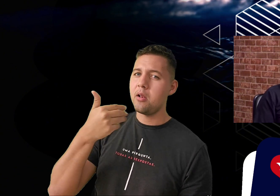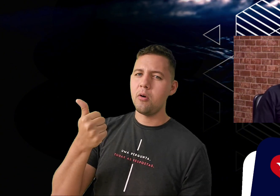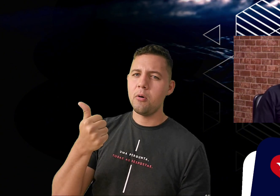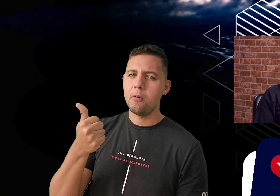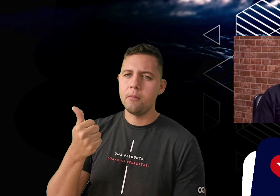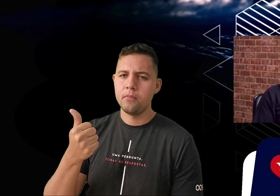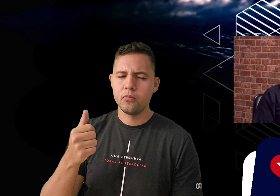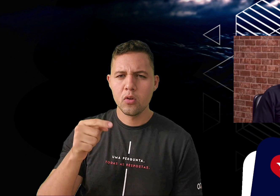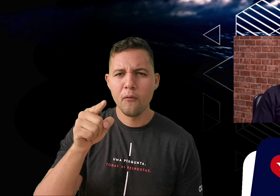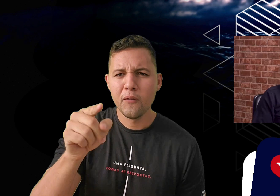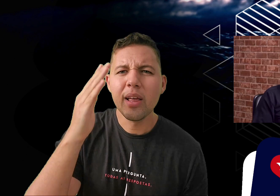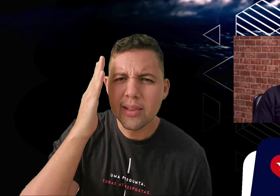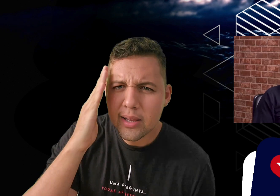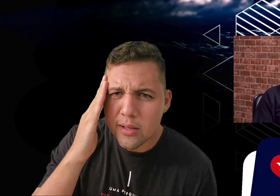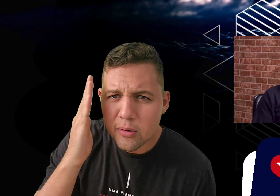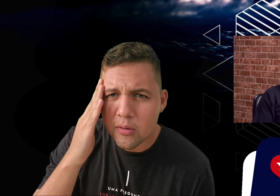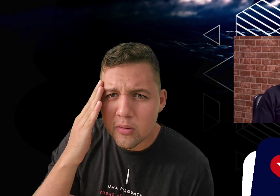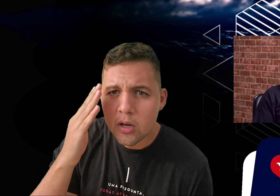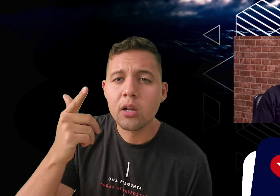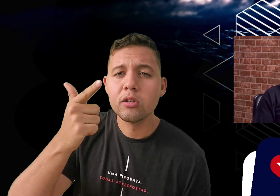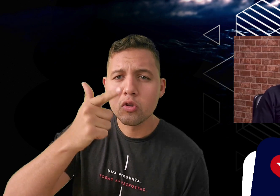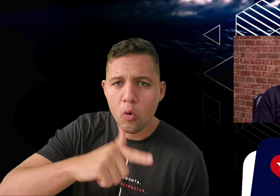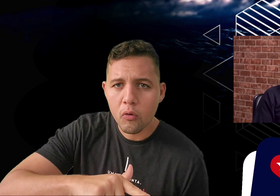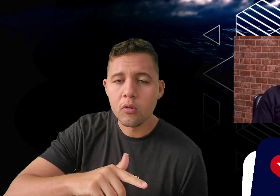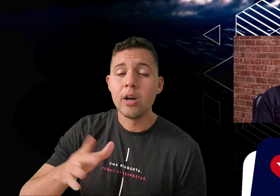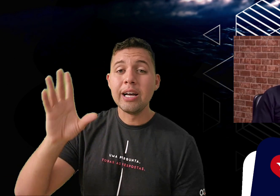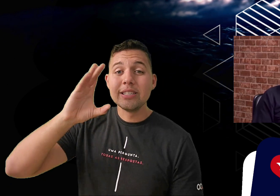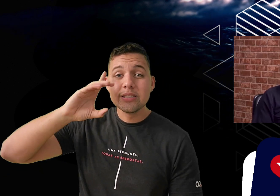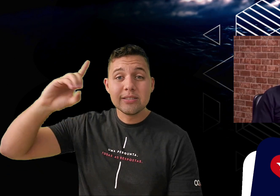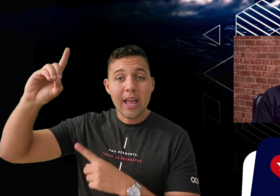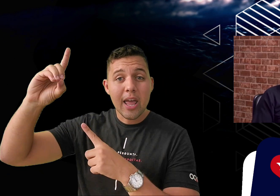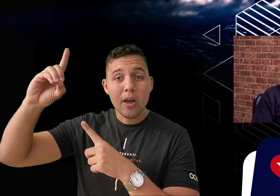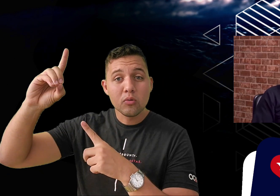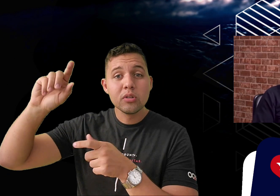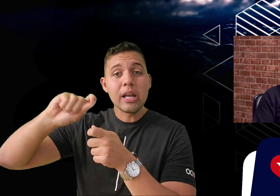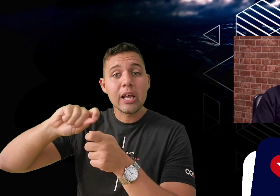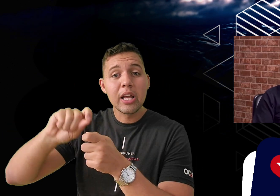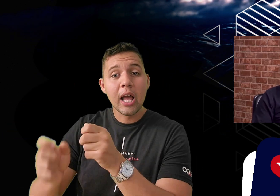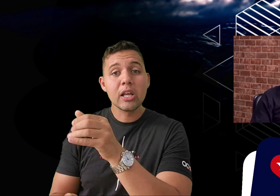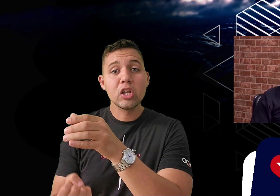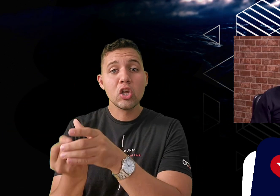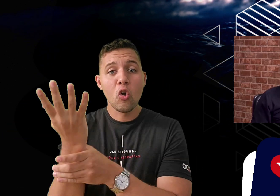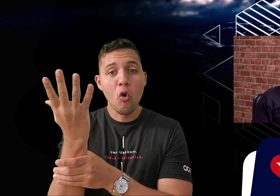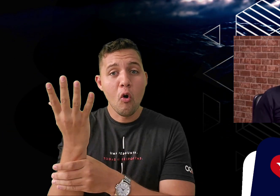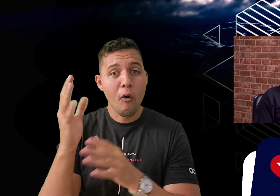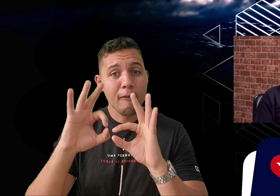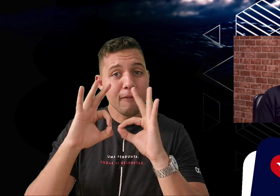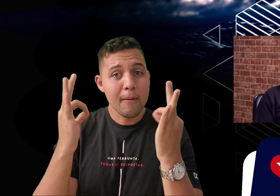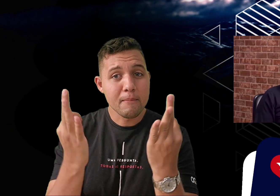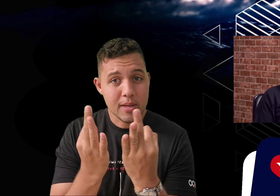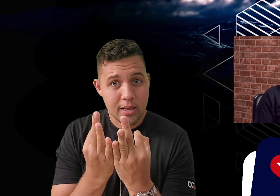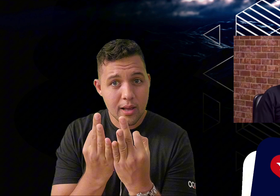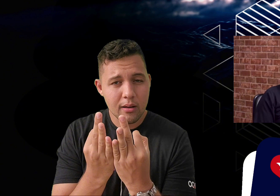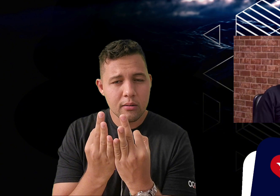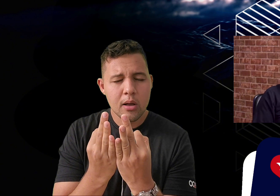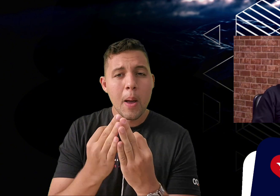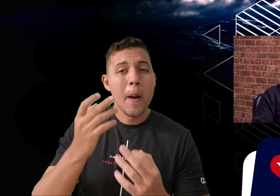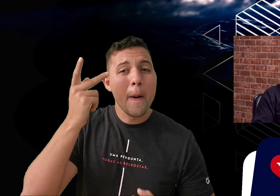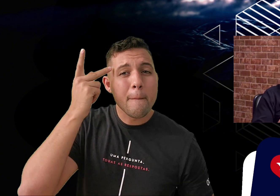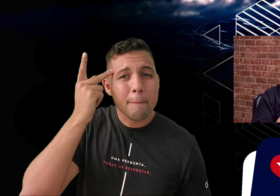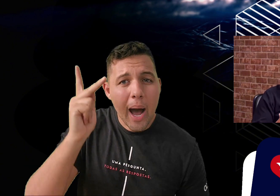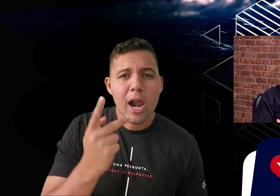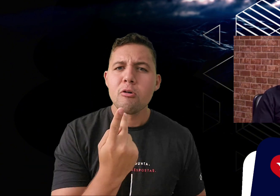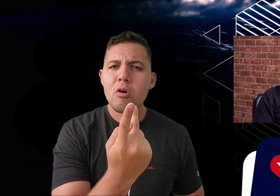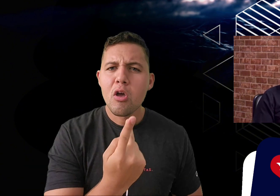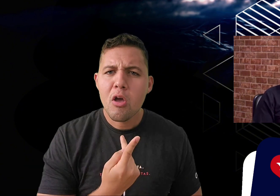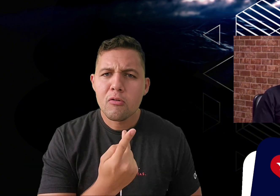que, nos relacionando, aprendendo a nos relacionar com os nossos familiares, cumprir a